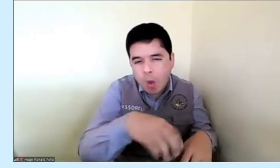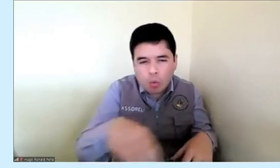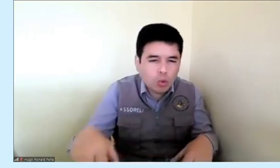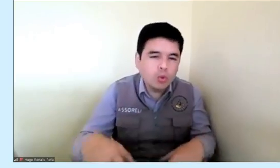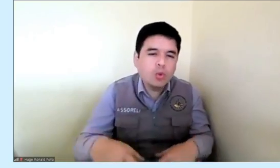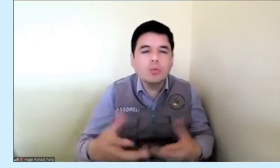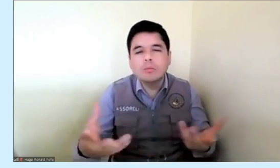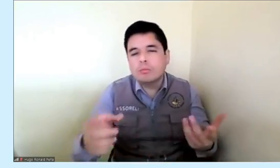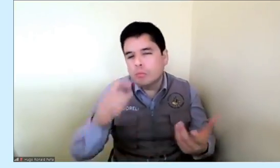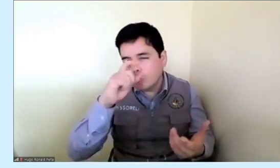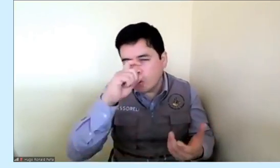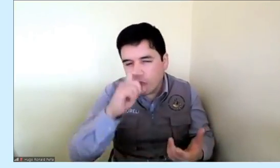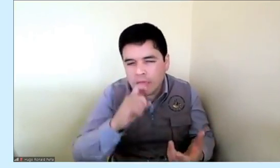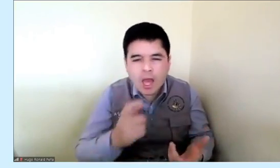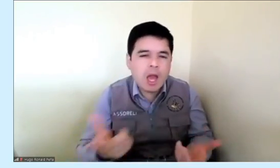Regalos.